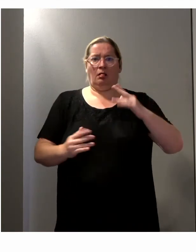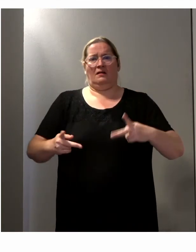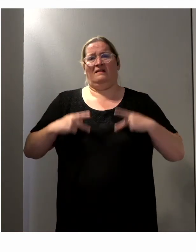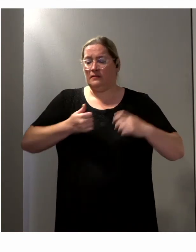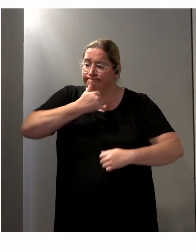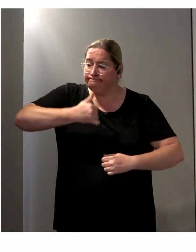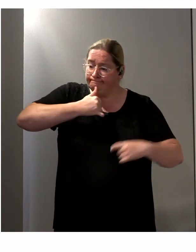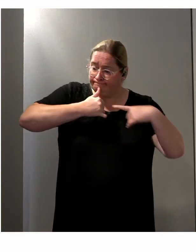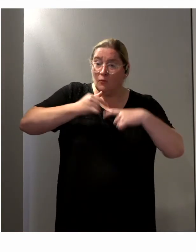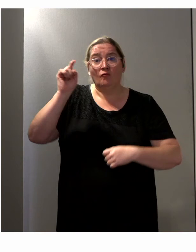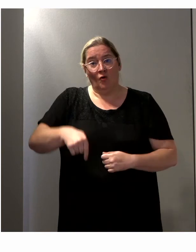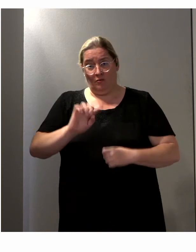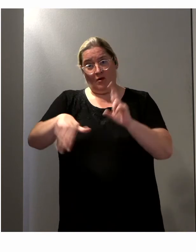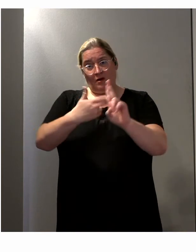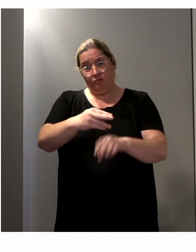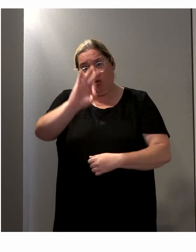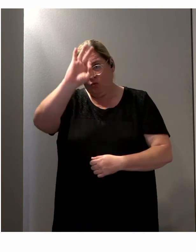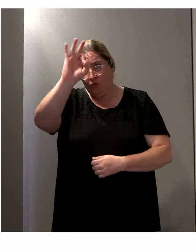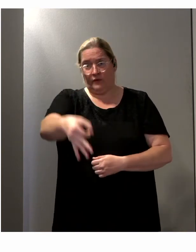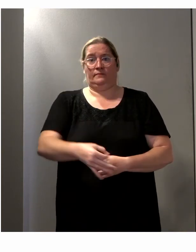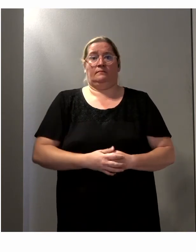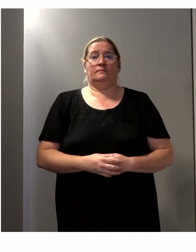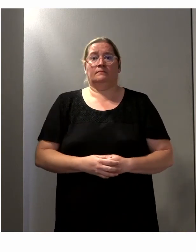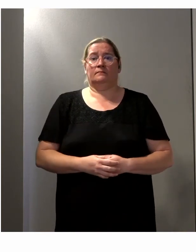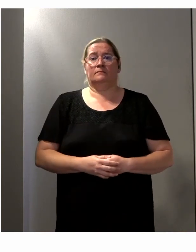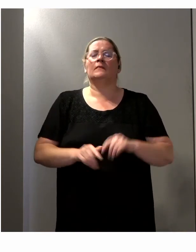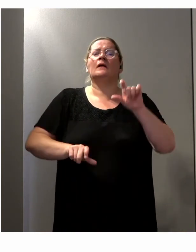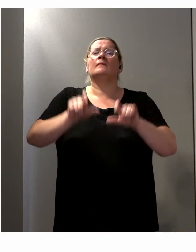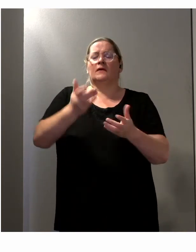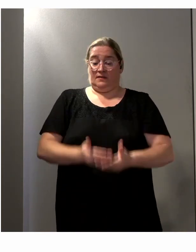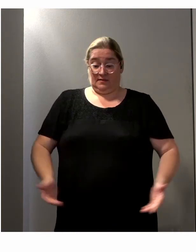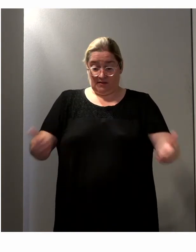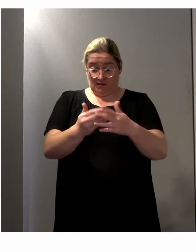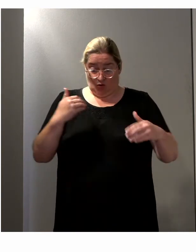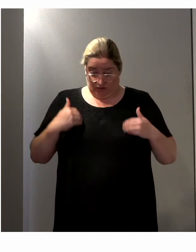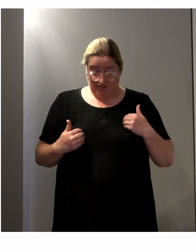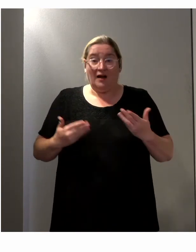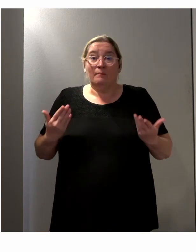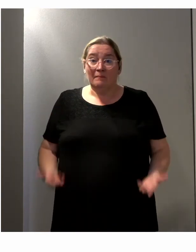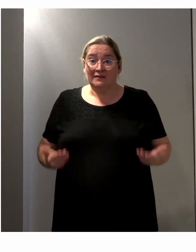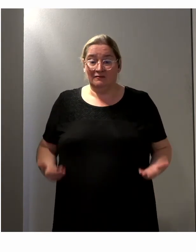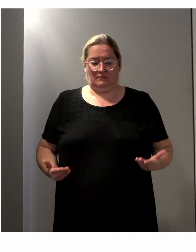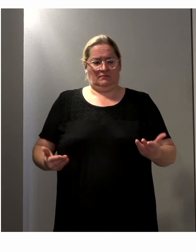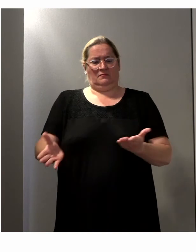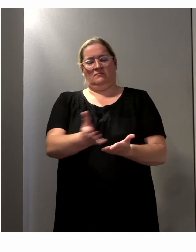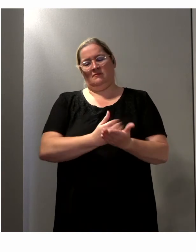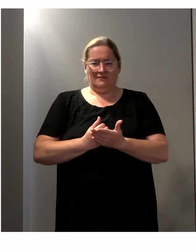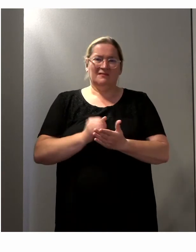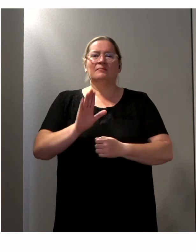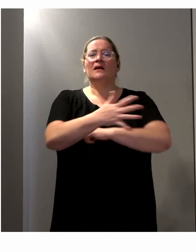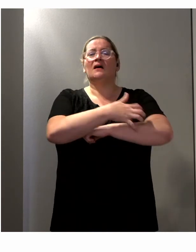Eh bien, moi, je réponds oui. Aujourd'hui, les personnes en situation de handicap sont condamnées à vivre sous le seuil de pauvreté et